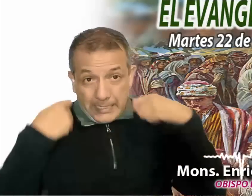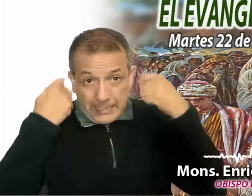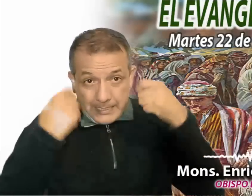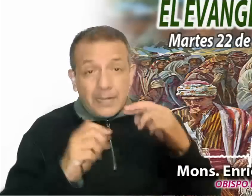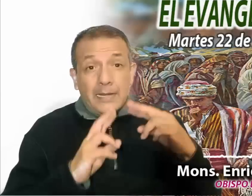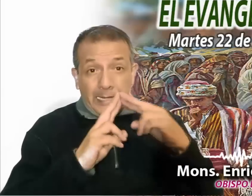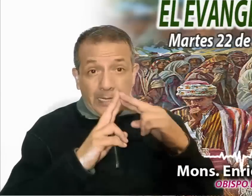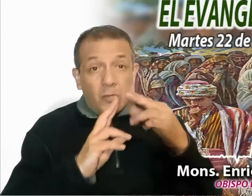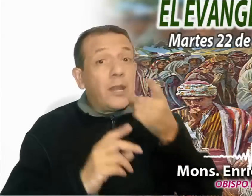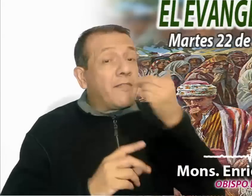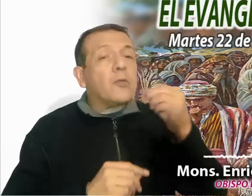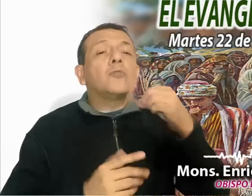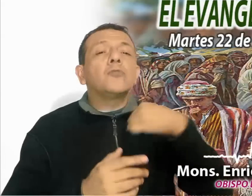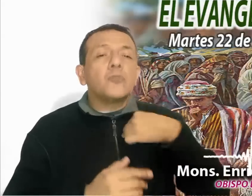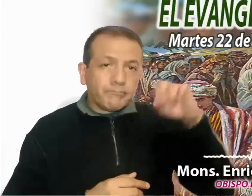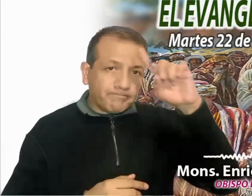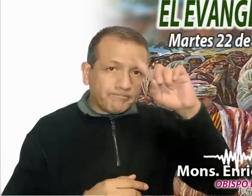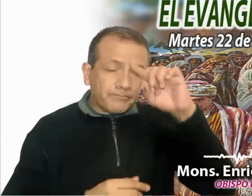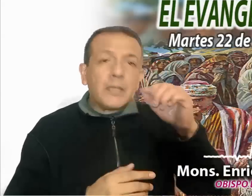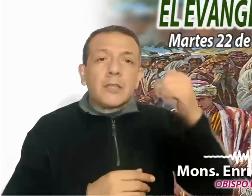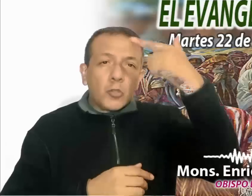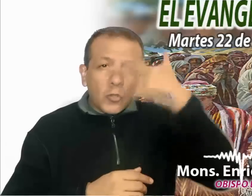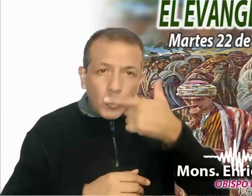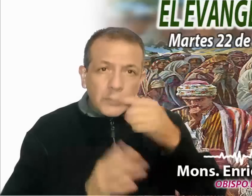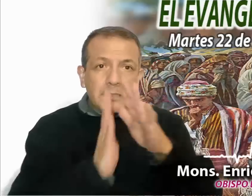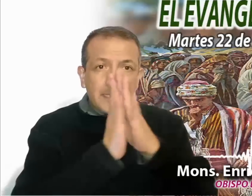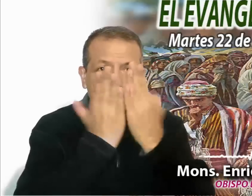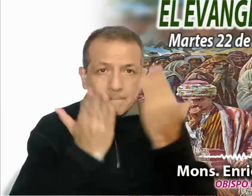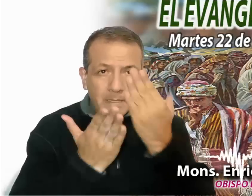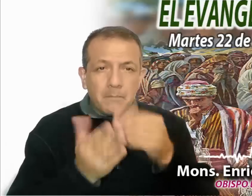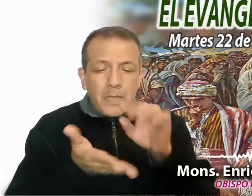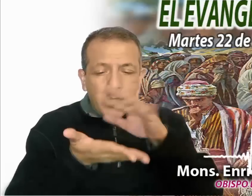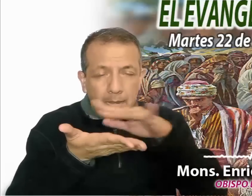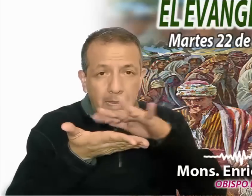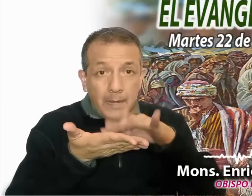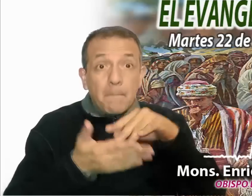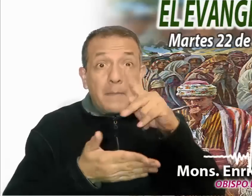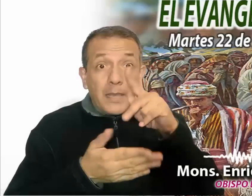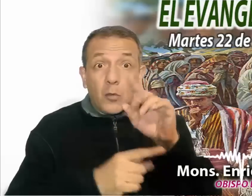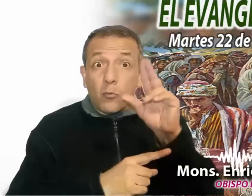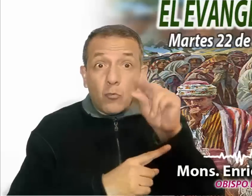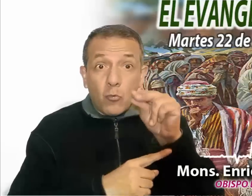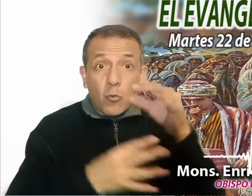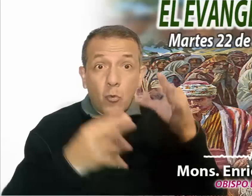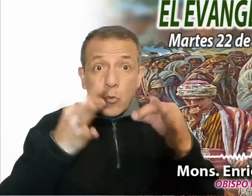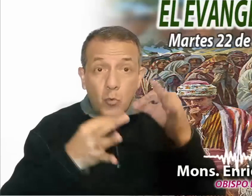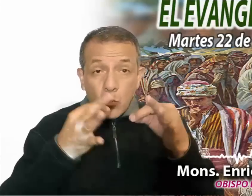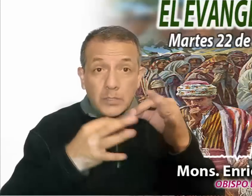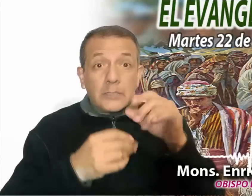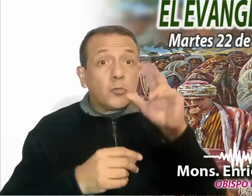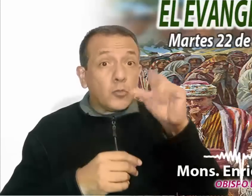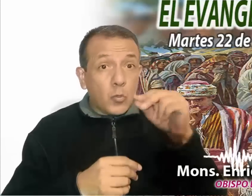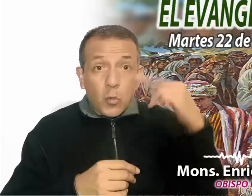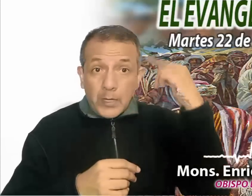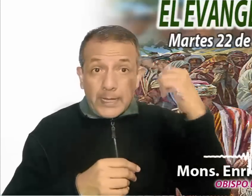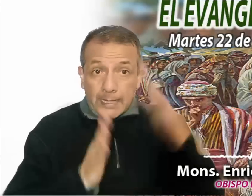decir: Le recomiendo que lea todas las noches una parte de la Biblia, pero no de los libros de los jueces y